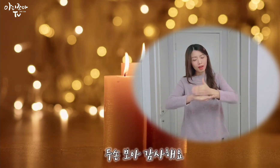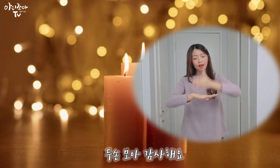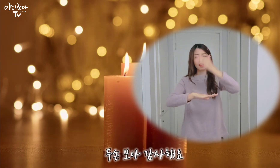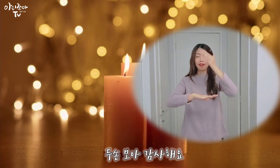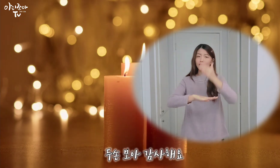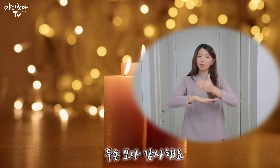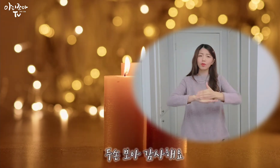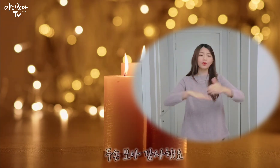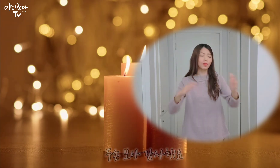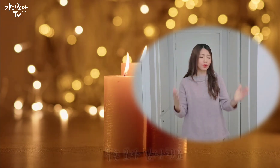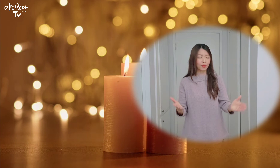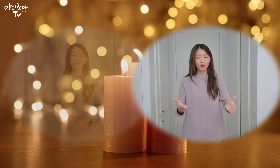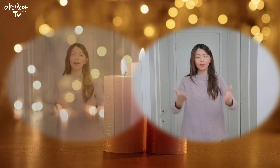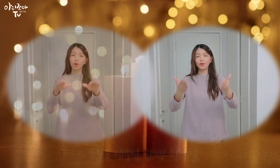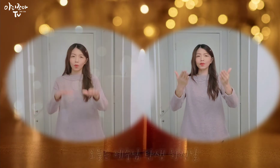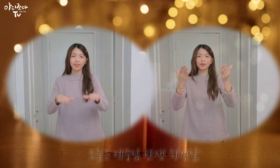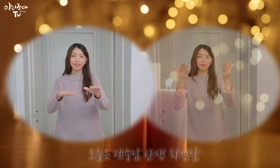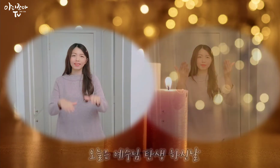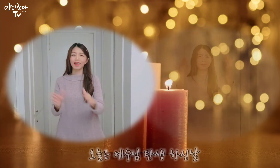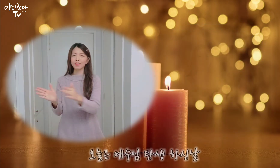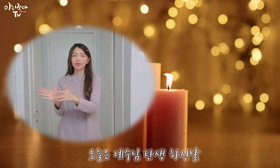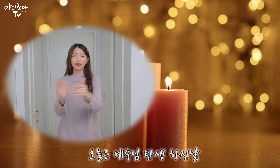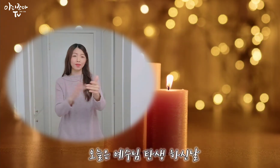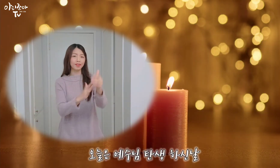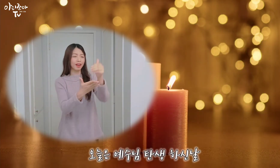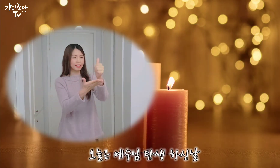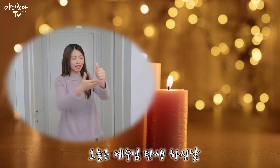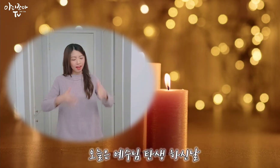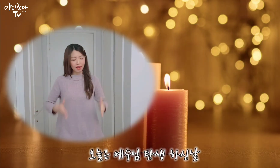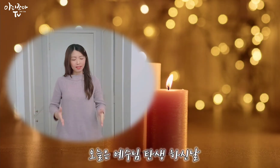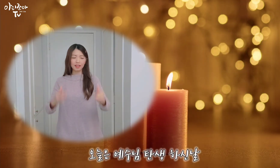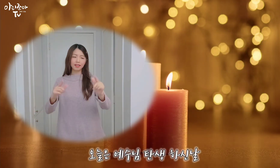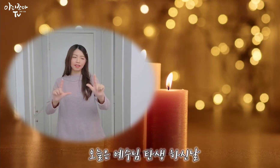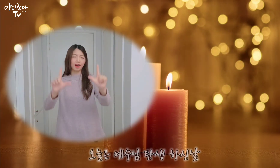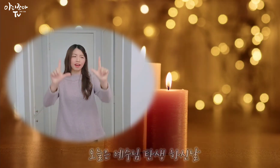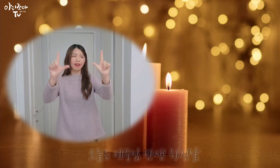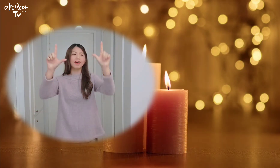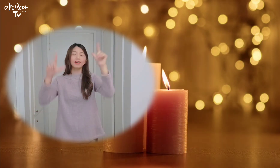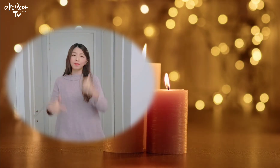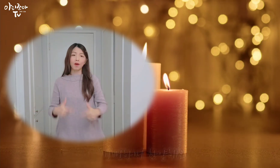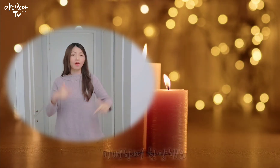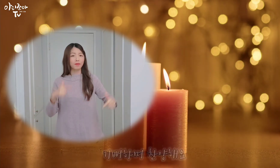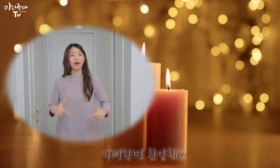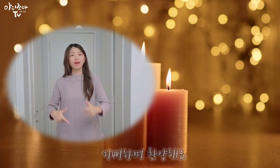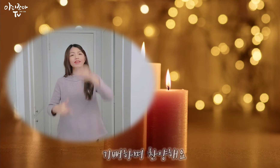감사해요 오늘은 예수님 탄생하신 날